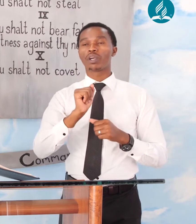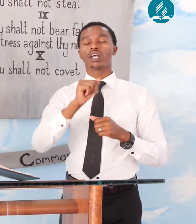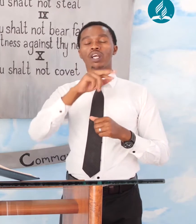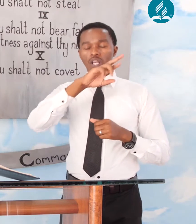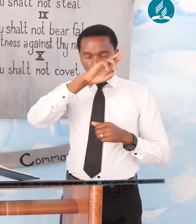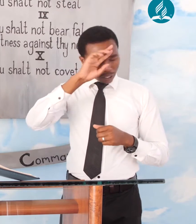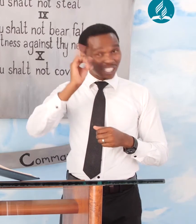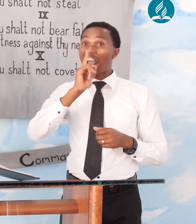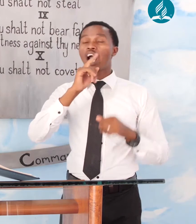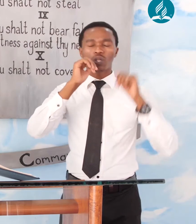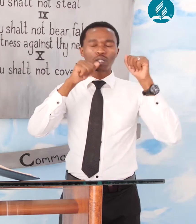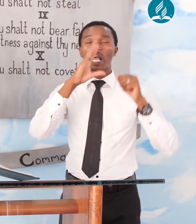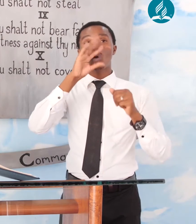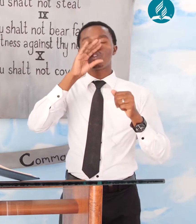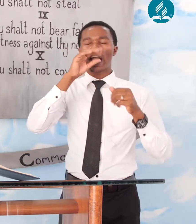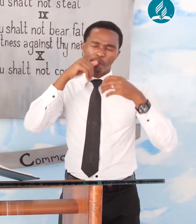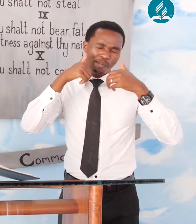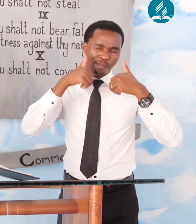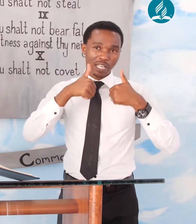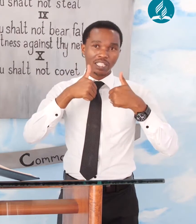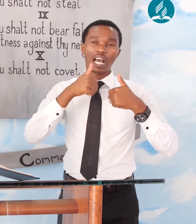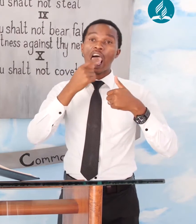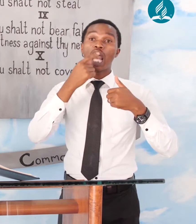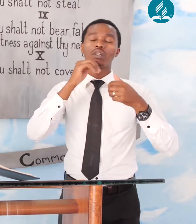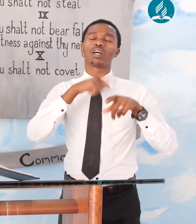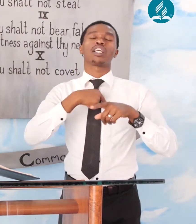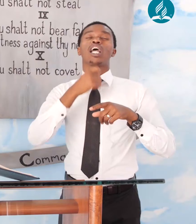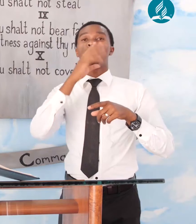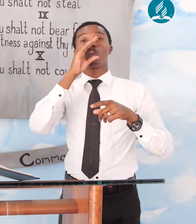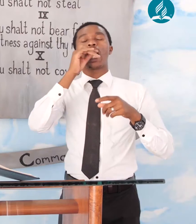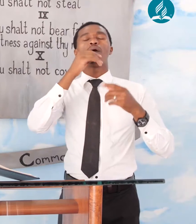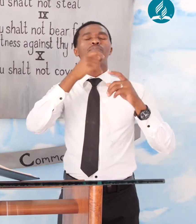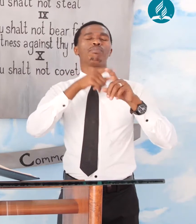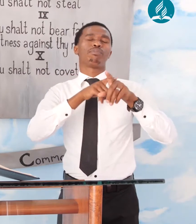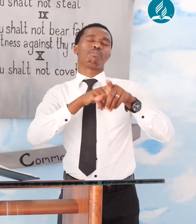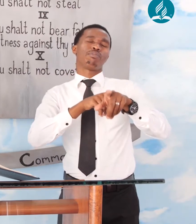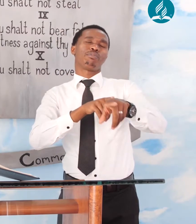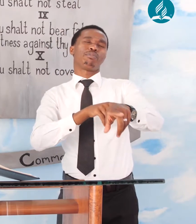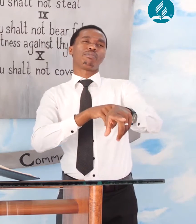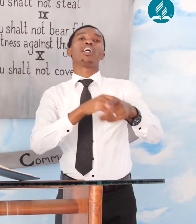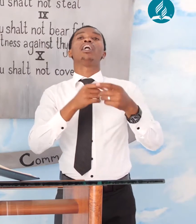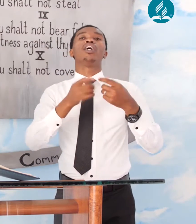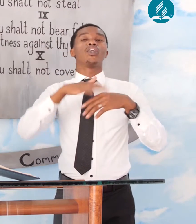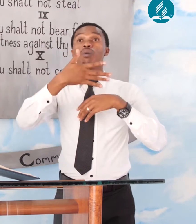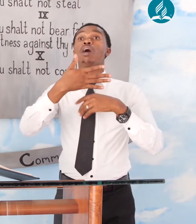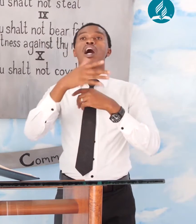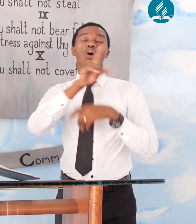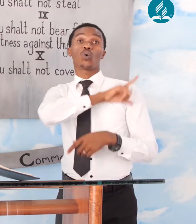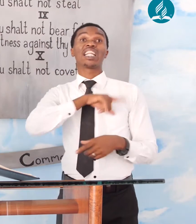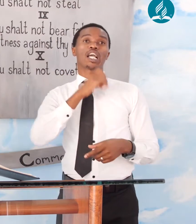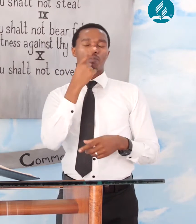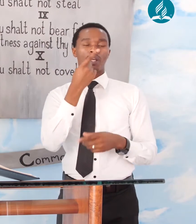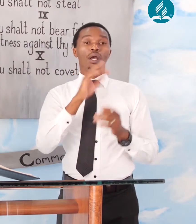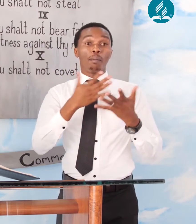ntabasha kuvuga vuba kandi ururimi rwanjye rugatinda Uwiteka aramubwira ati ninde waremye akanwa